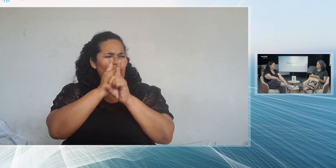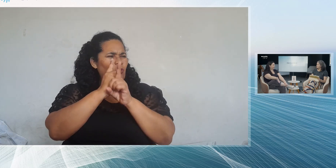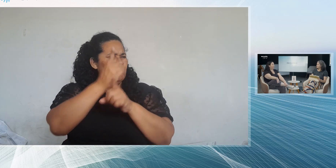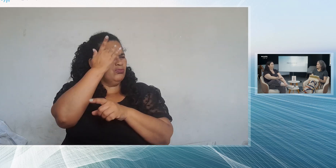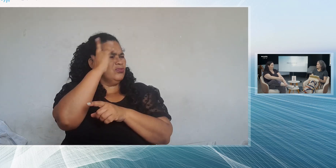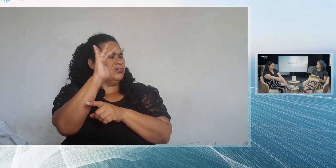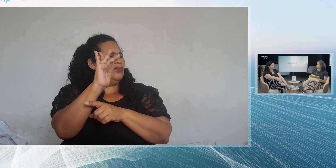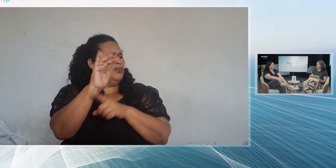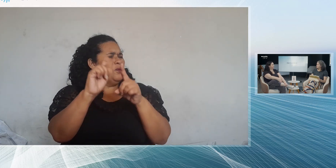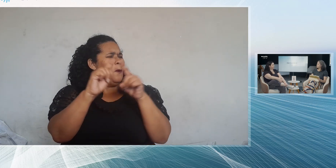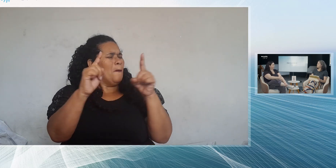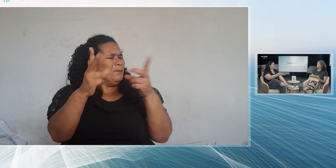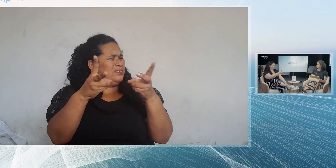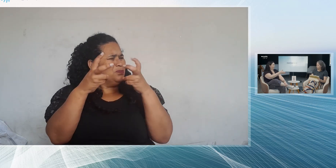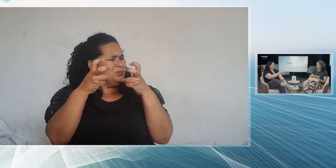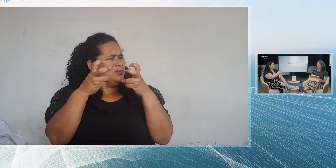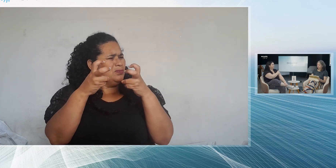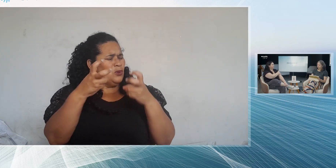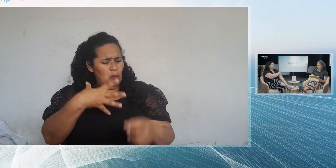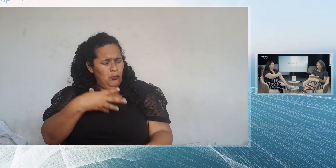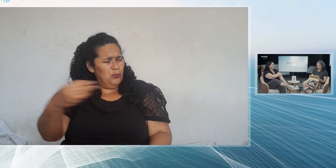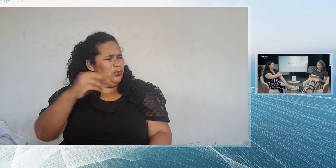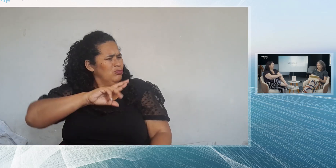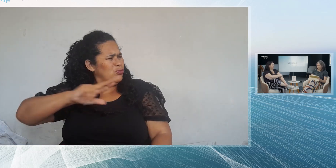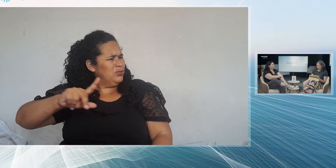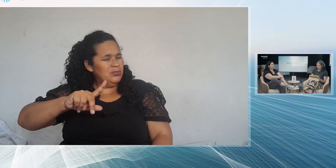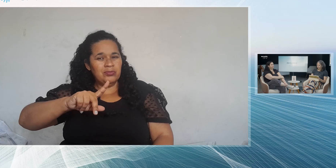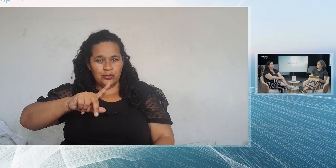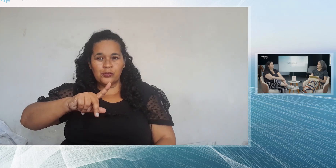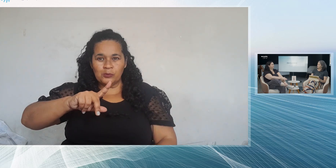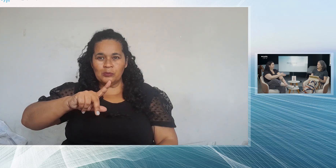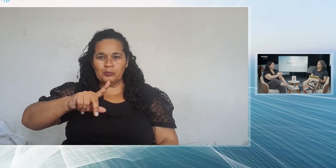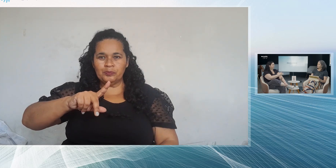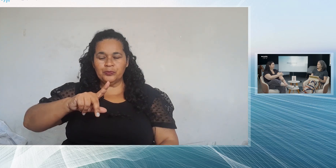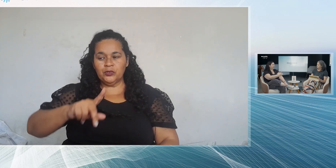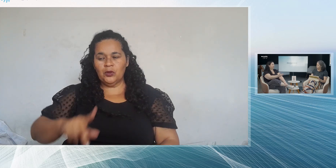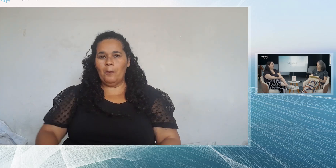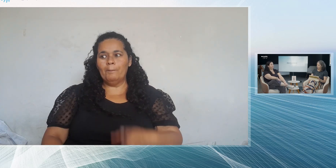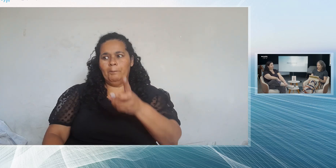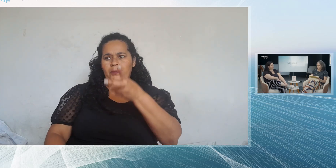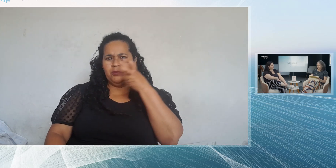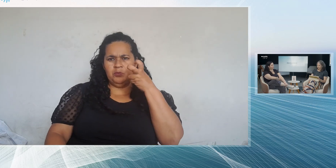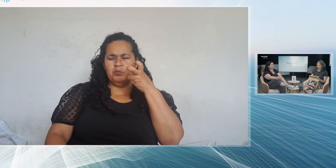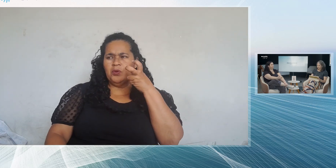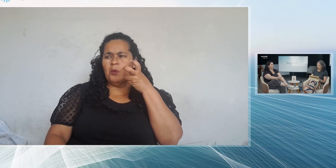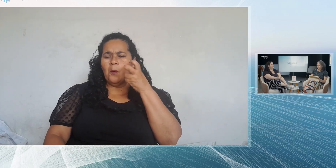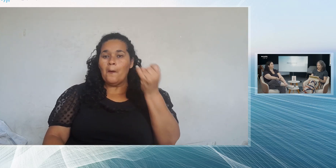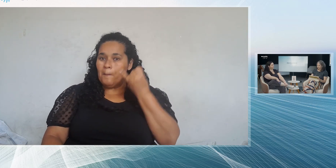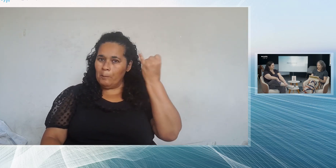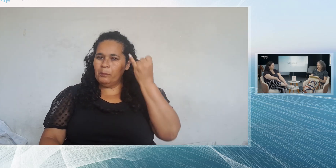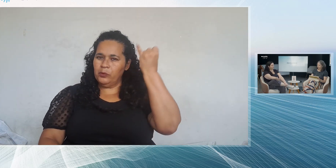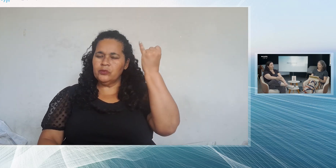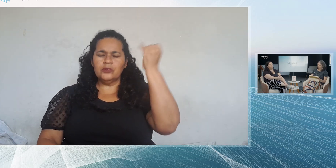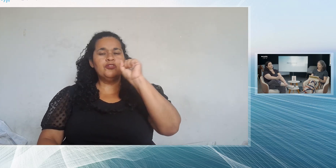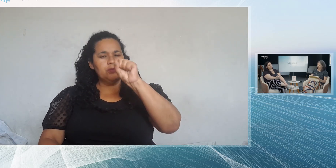6 anos. Pode ser antes, mas por conta de alguns testes não abranger menos de 6 anos, né? É mais difícil, mas a partir dos